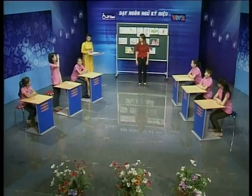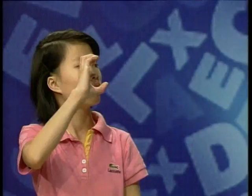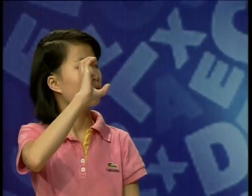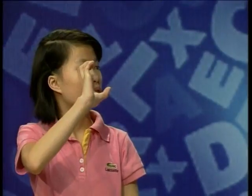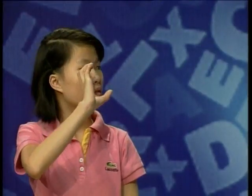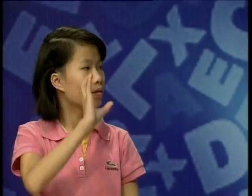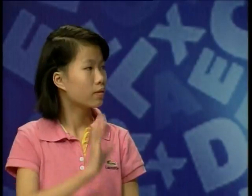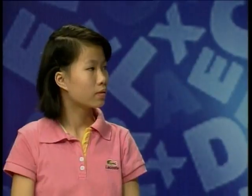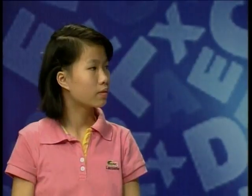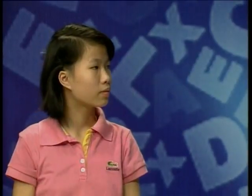Đó là uống